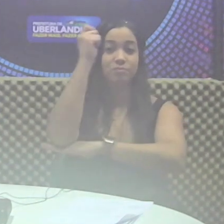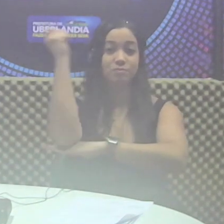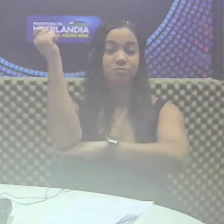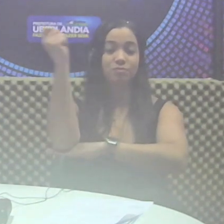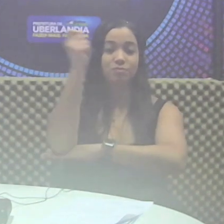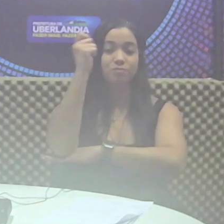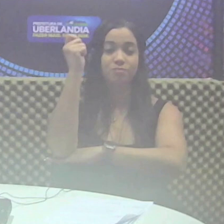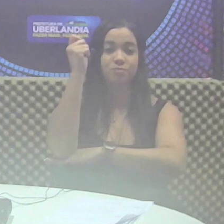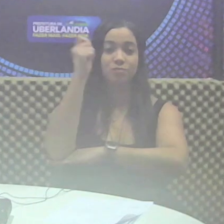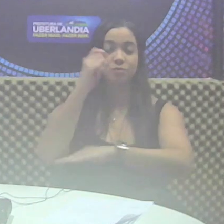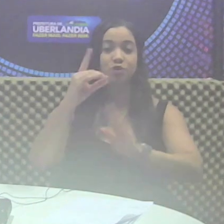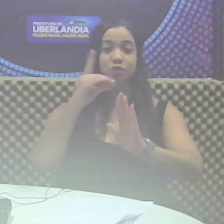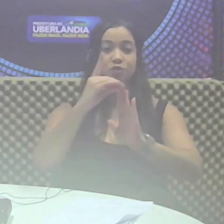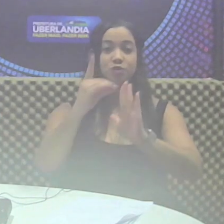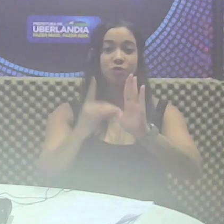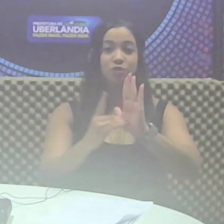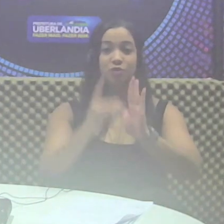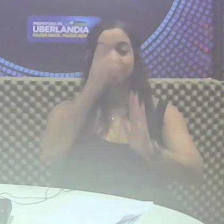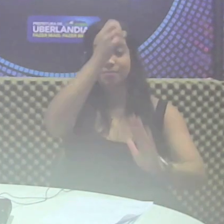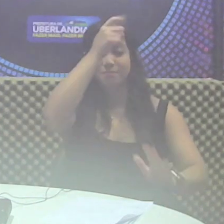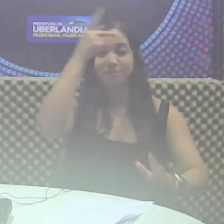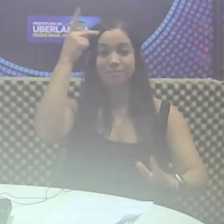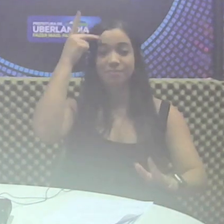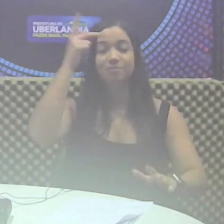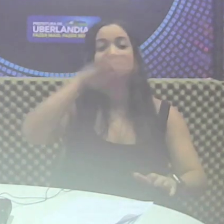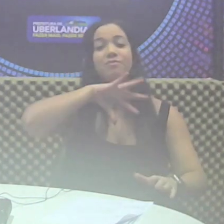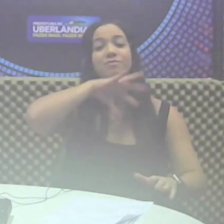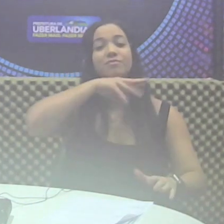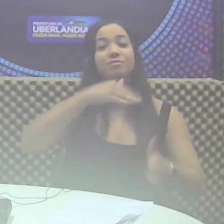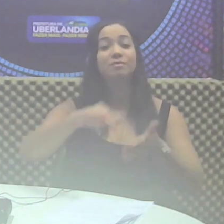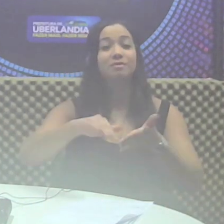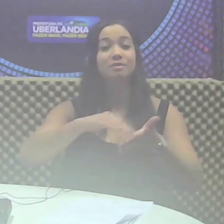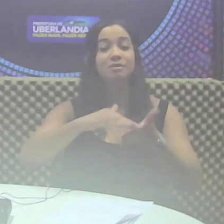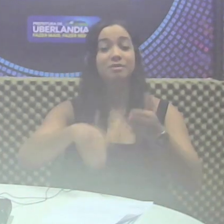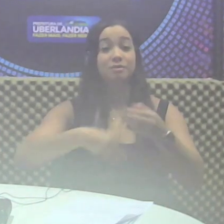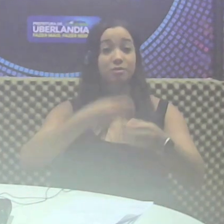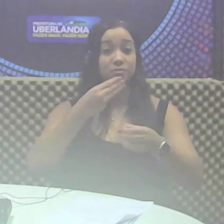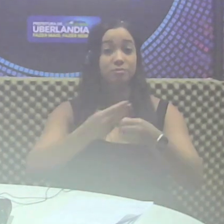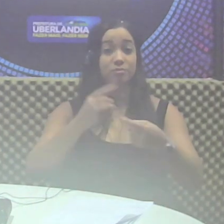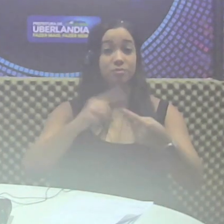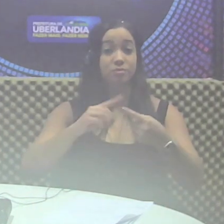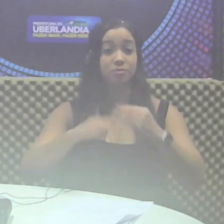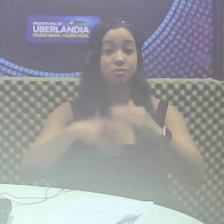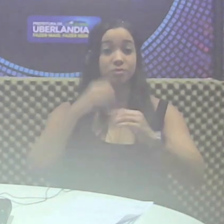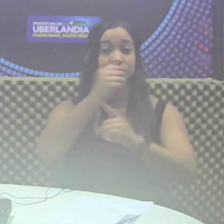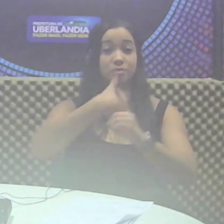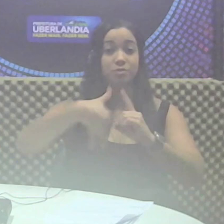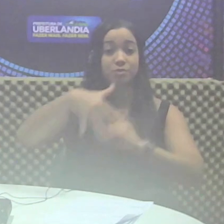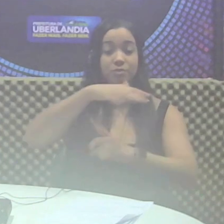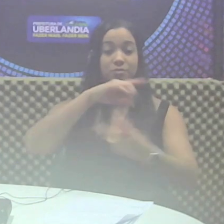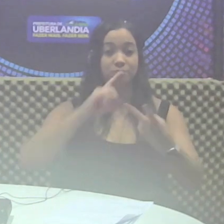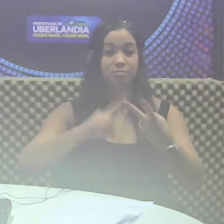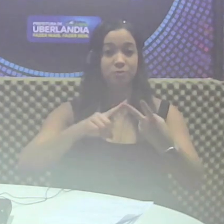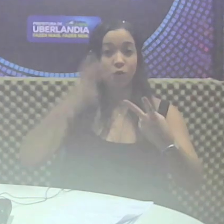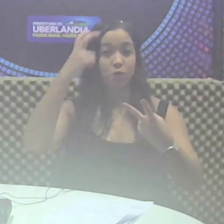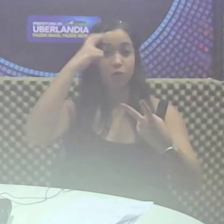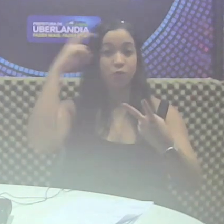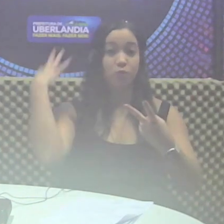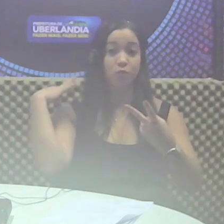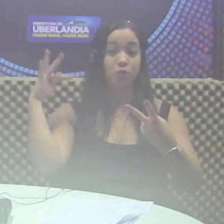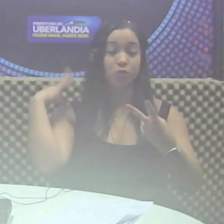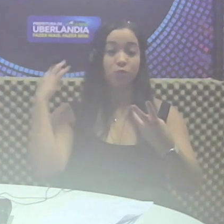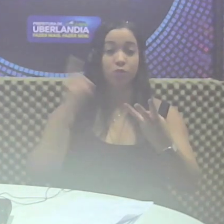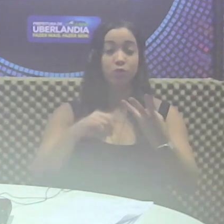por diretriz do prefeito Odelmo Leão e por meio das Secretarias Municipais de Desenvolvimento Social, de Cultura e Turismo,